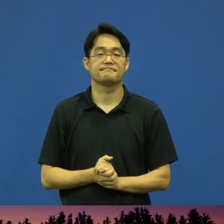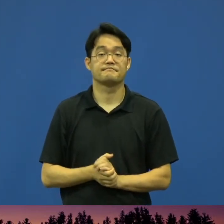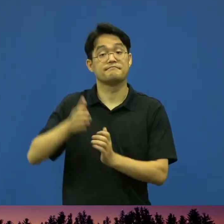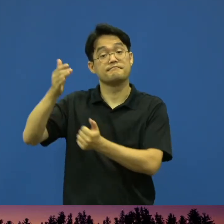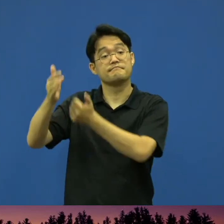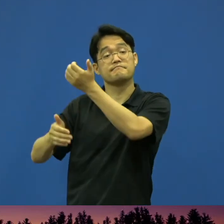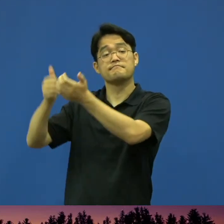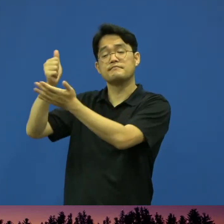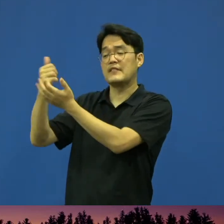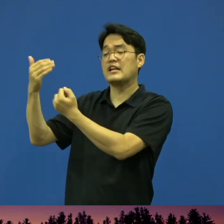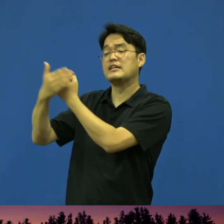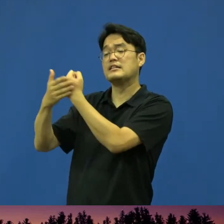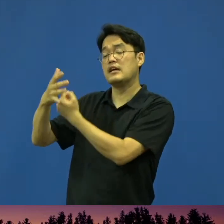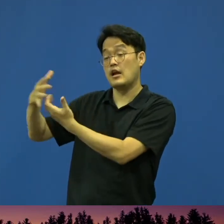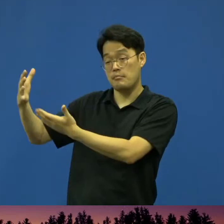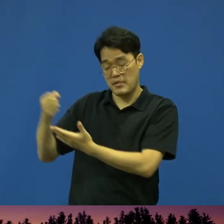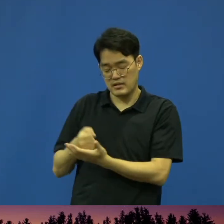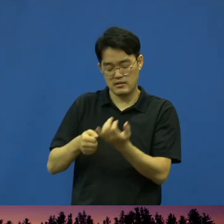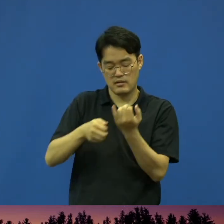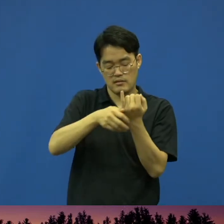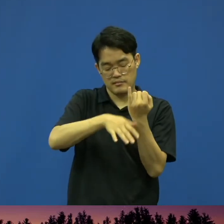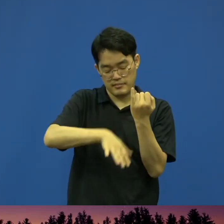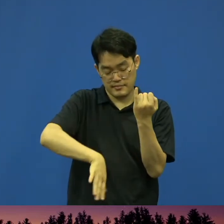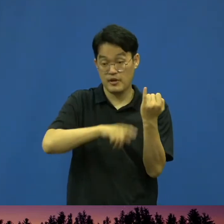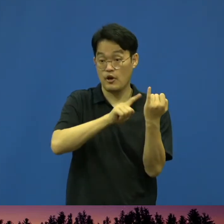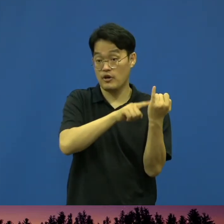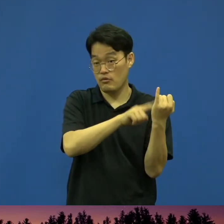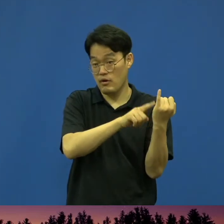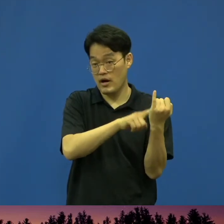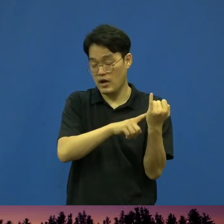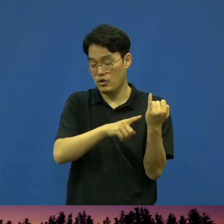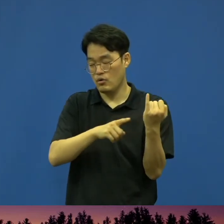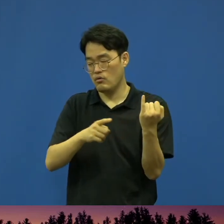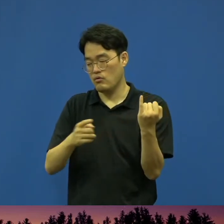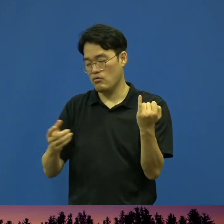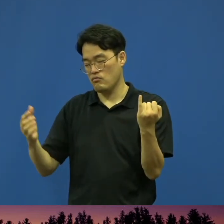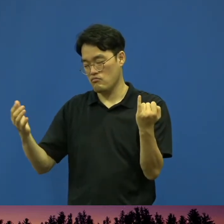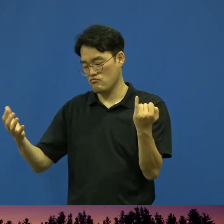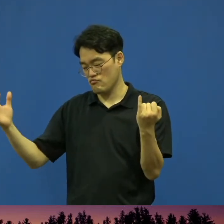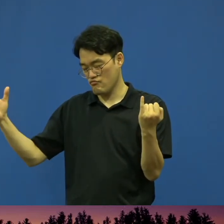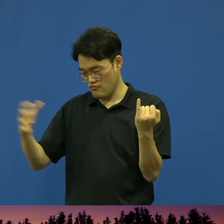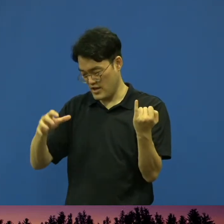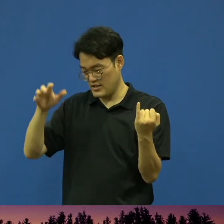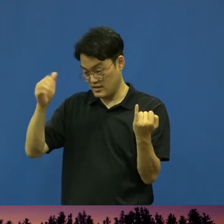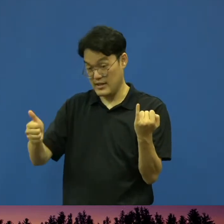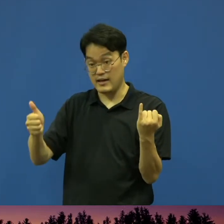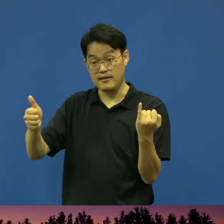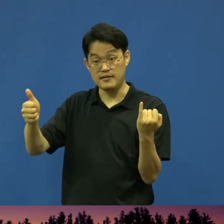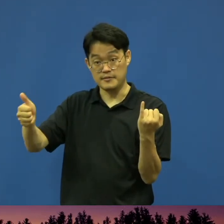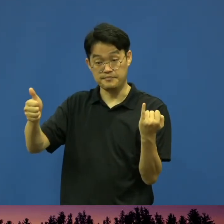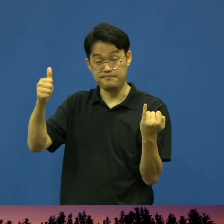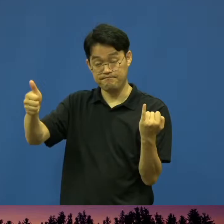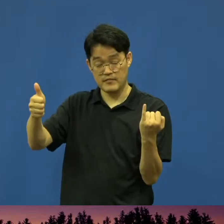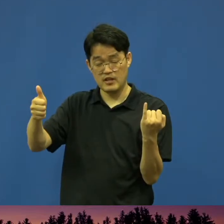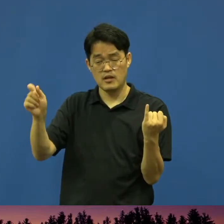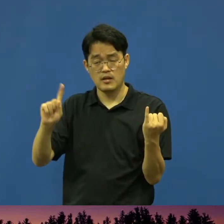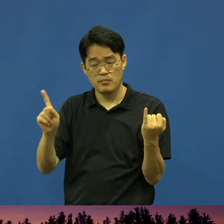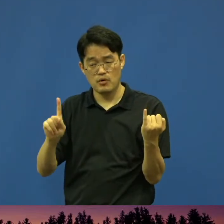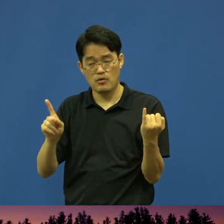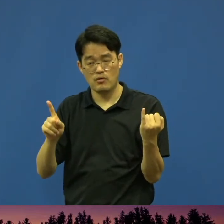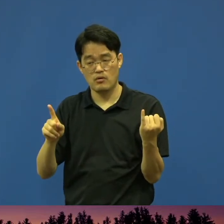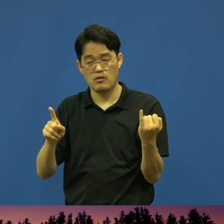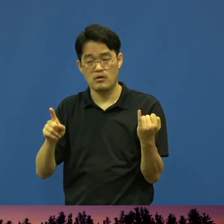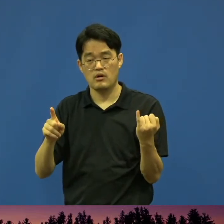하나님의 은혜를 입은 이 혈류병 여인과 회당장 야이로는 떠밀려가는 믿음이 아니었습니다. 떠밀려가는 믿음이